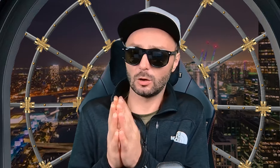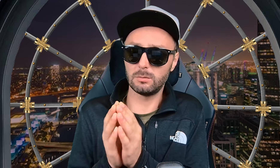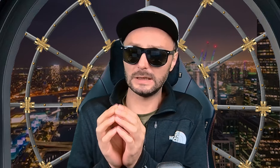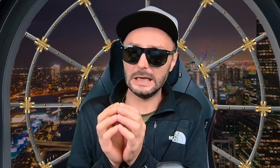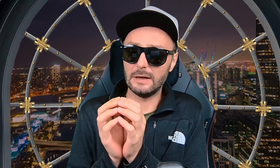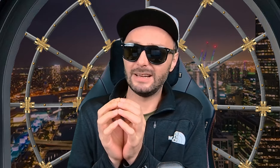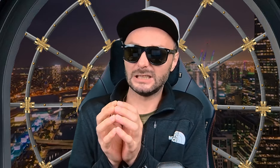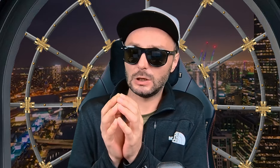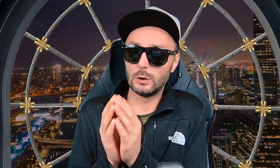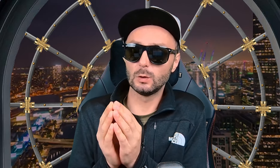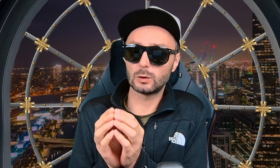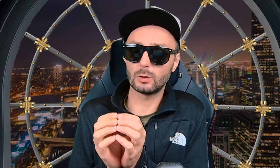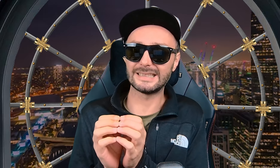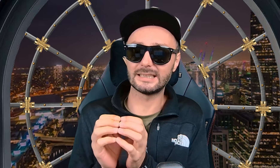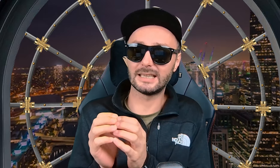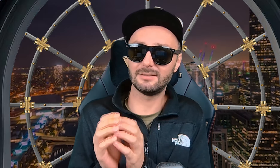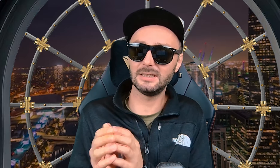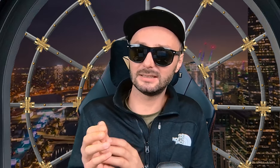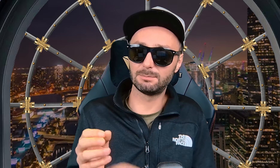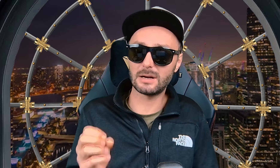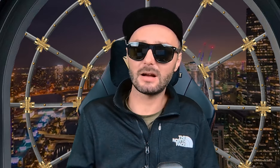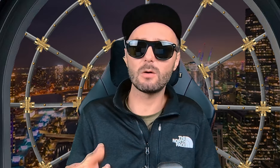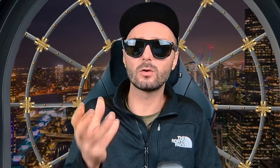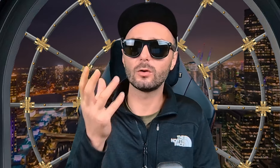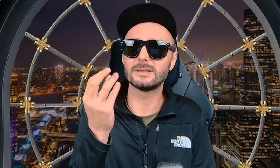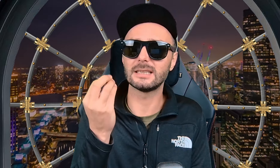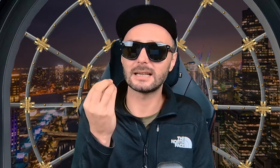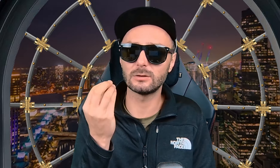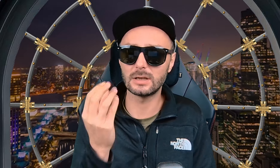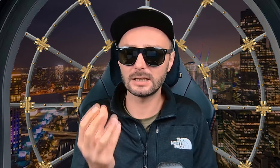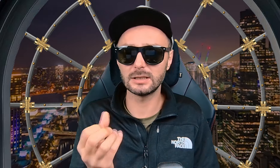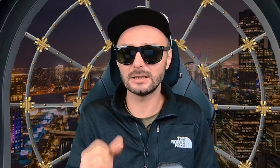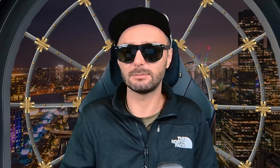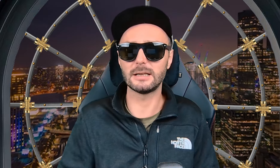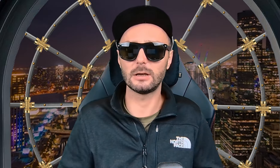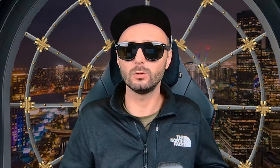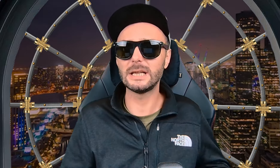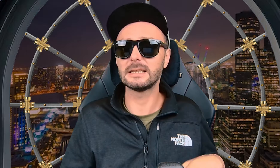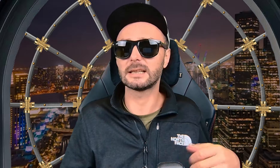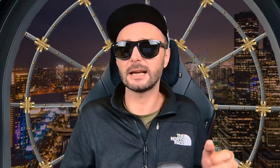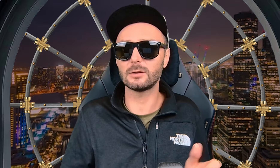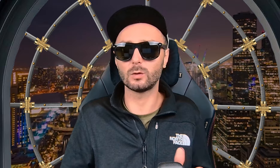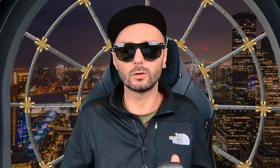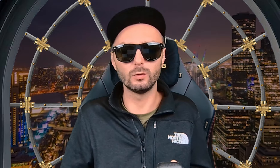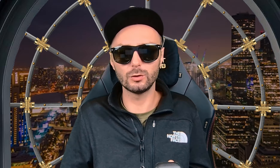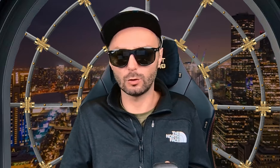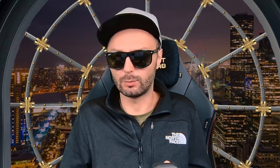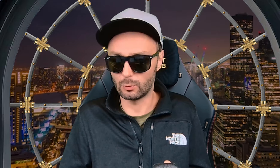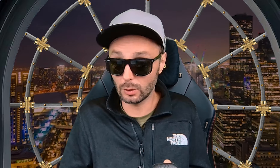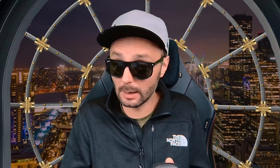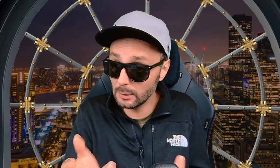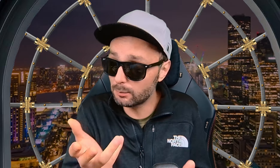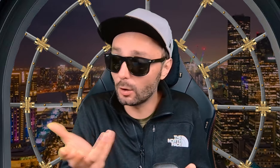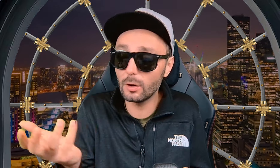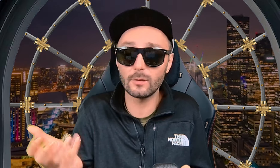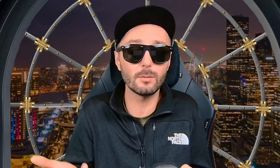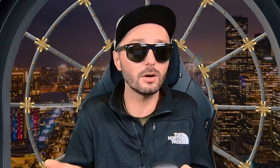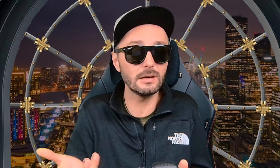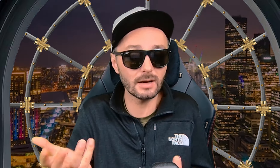dobili već jutrost na televiziji Prva u kojoj se gradonačelnik Banja Luke direktno uključio u programi Ponovno molim